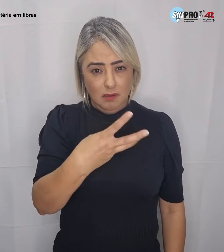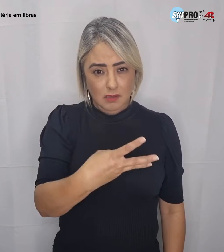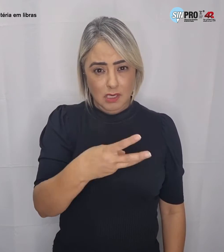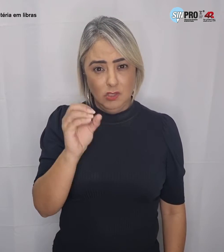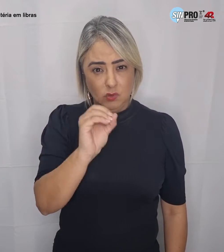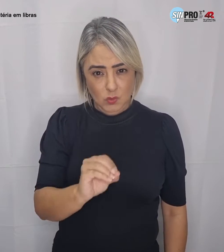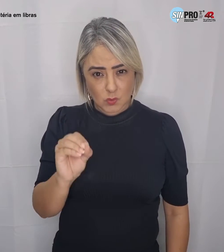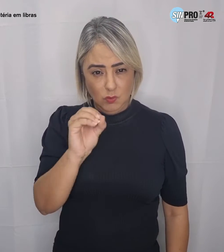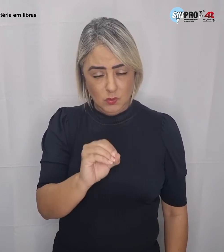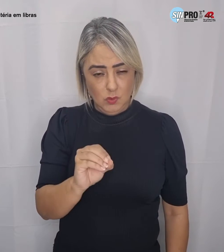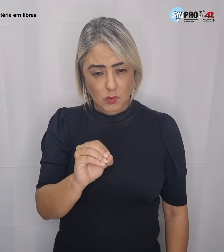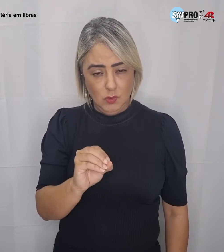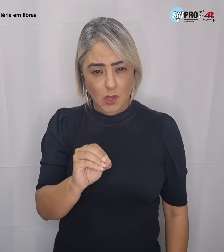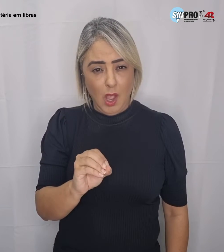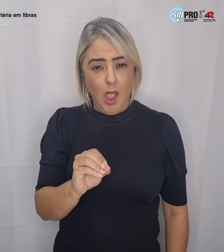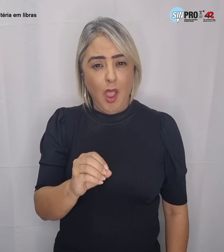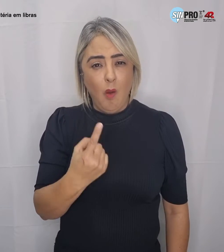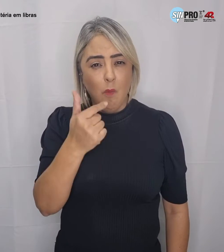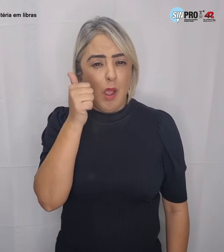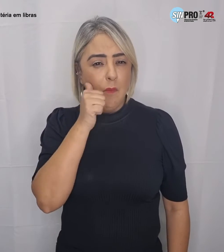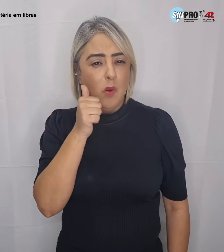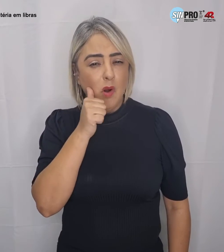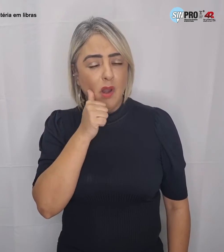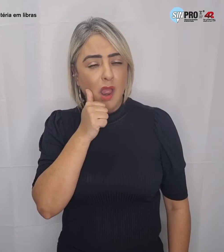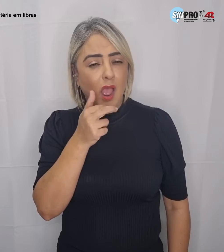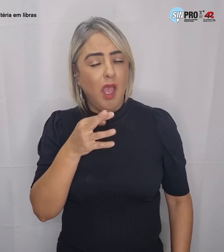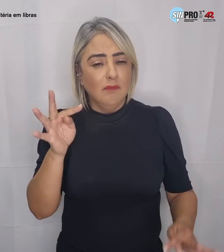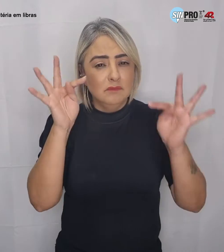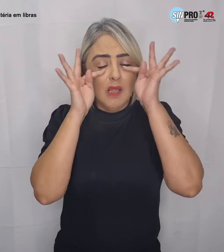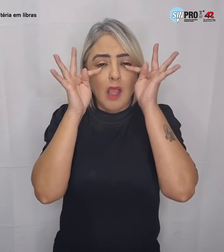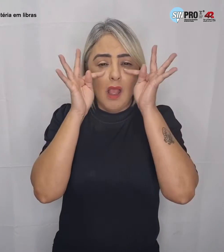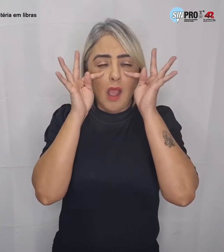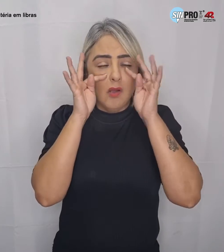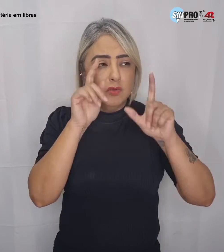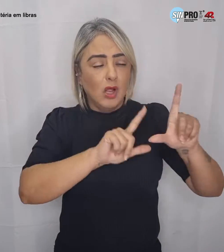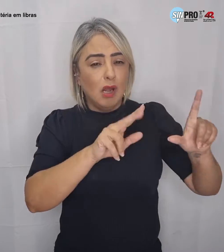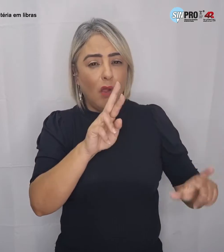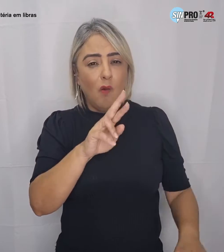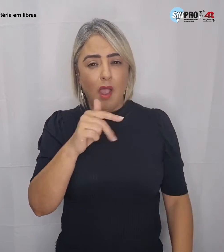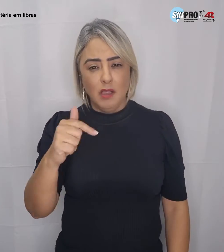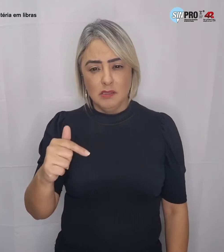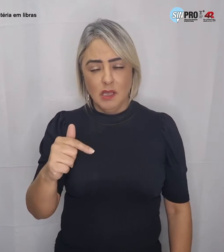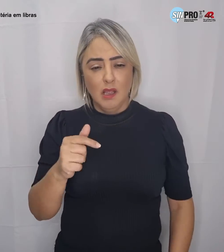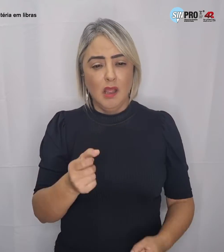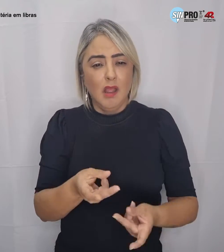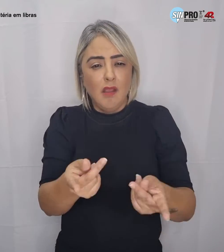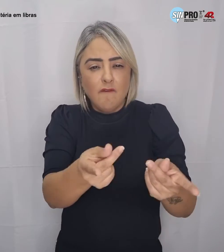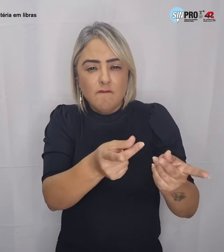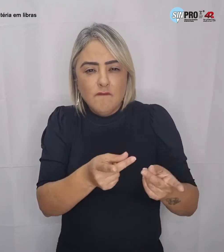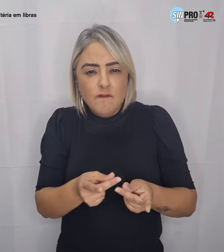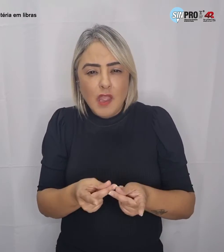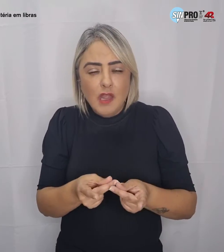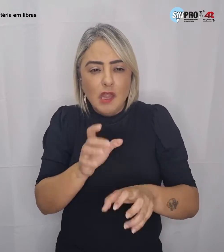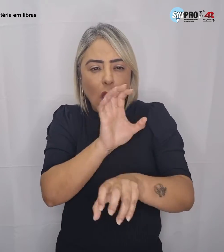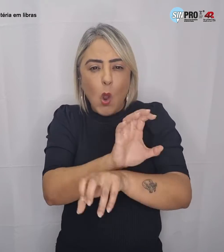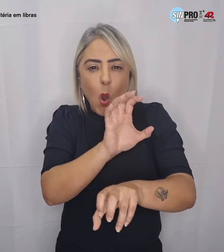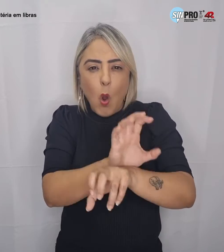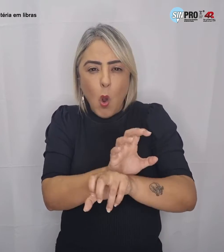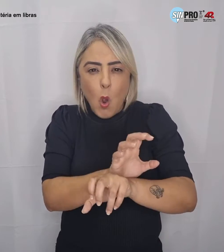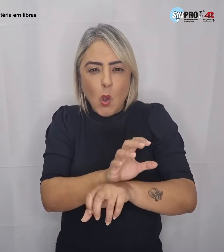13 do 10, uma consumidora relatou ao jornal R7 a venda de ossos bovinos a R$